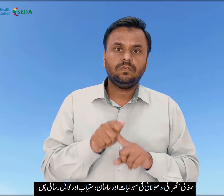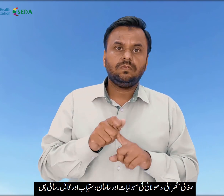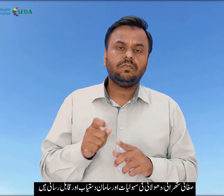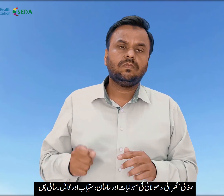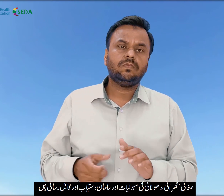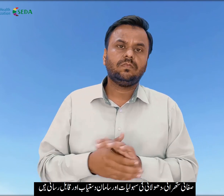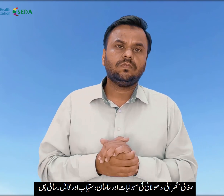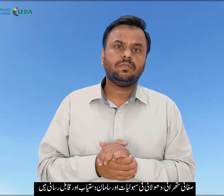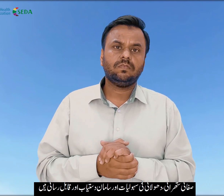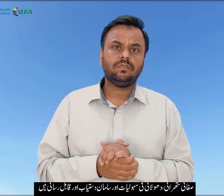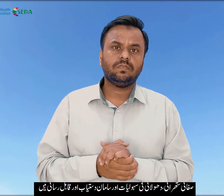قابل رسائی ہیں۔